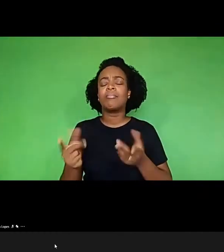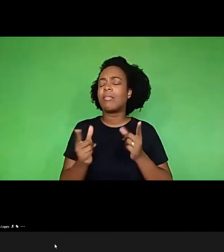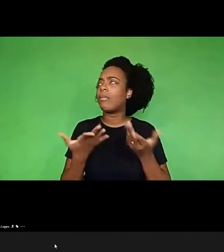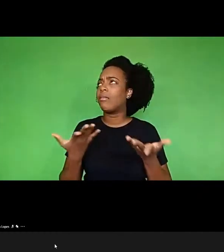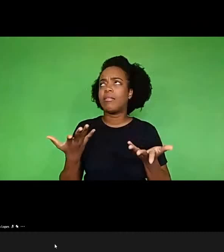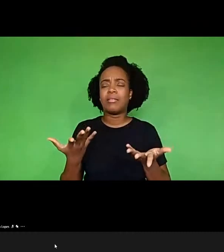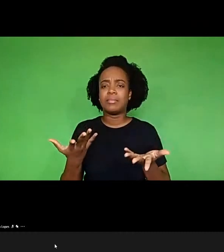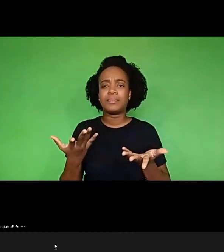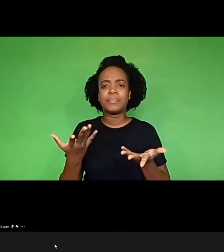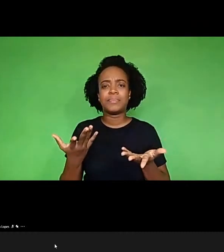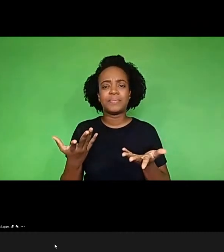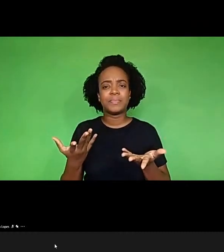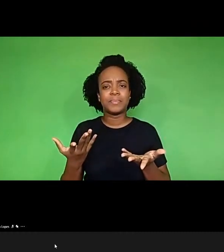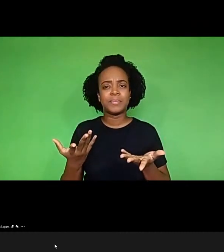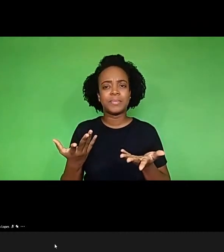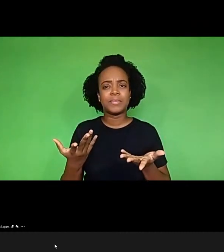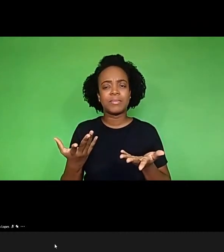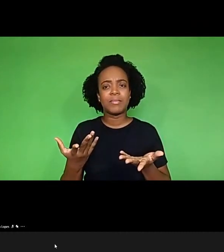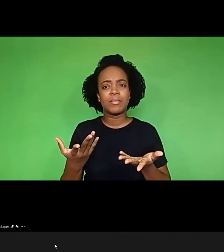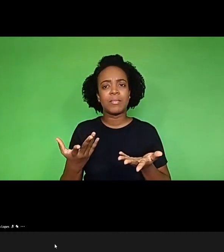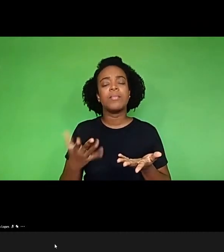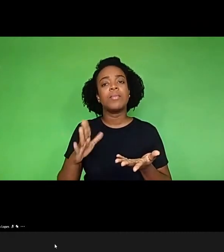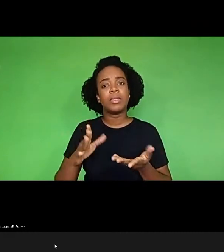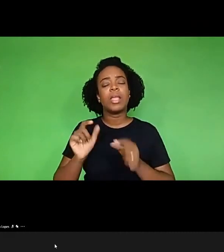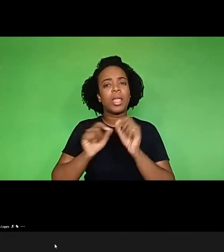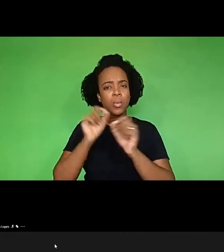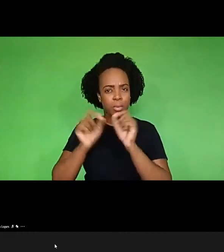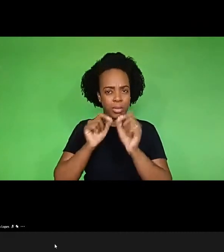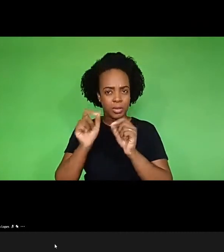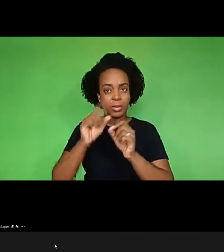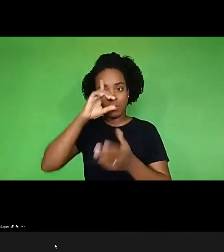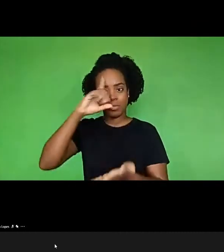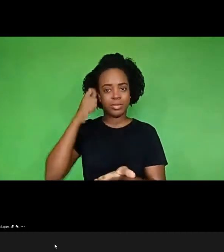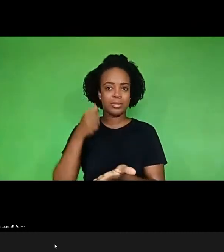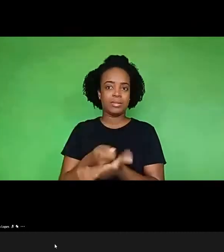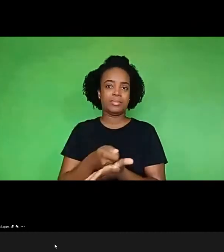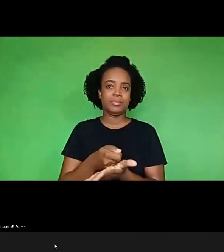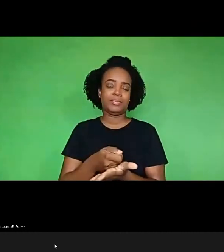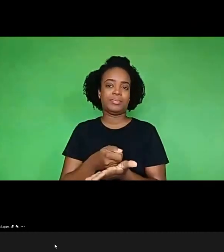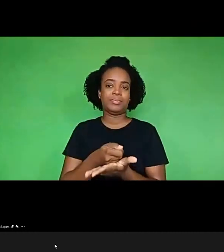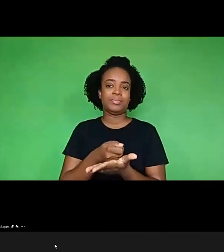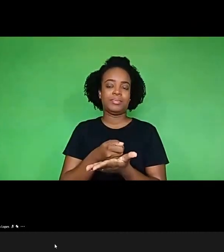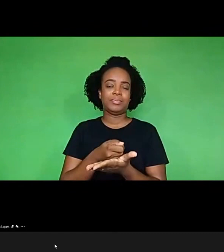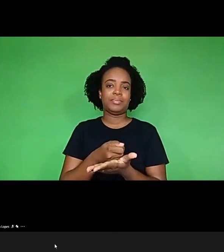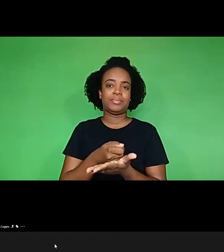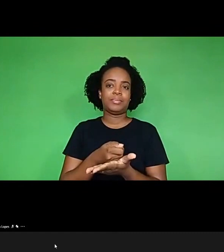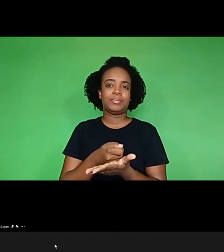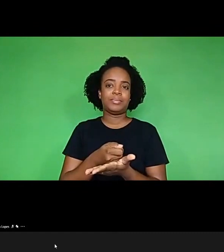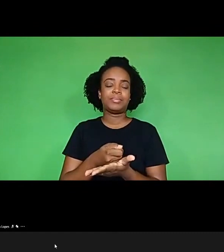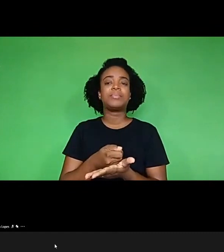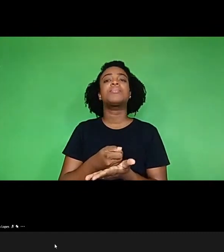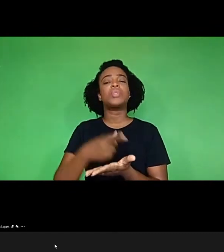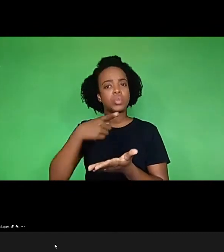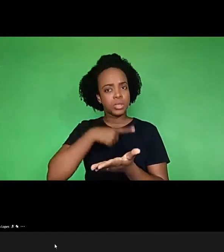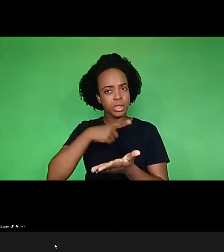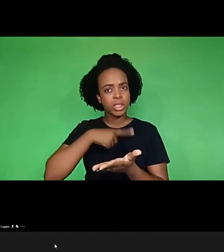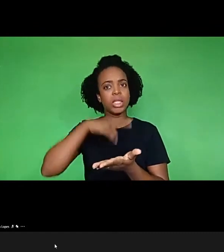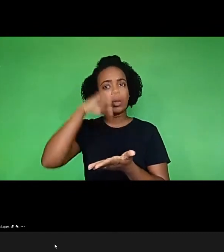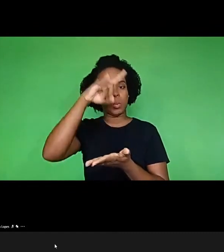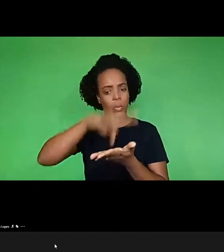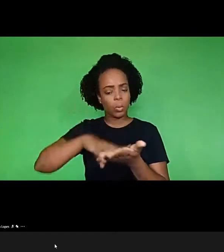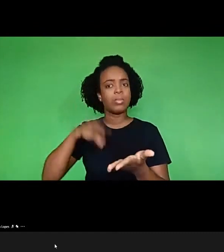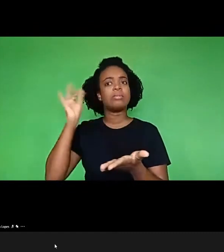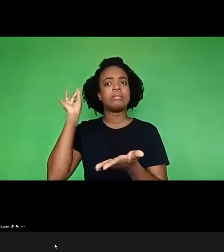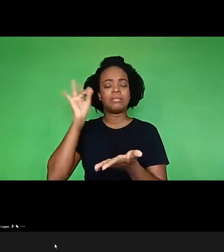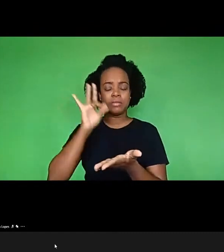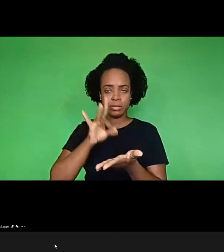ela se tornou uma resolução, tá certo? Então, ela é um documento oficial. Durante essa semana, vários documentos que eu vou